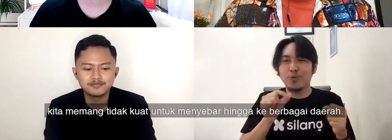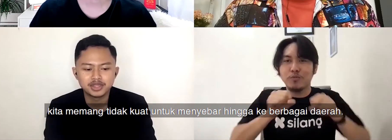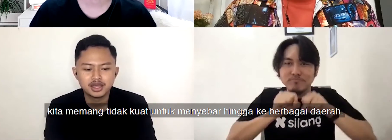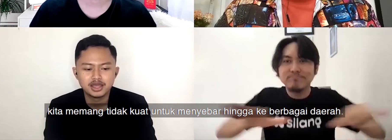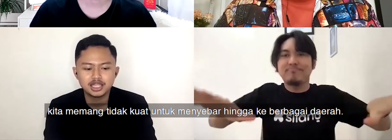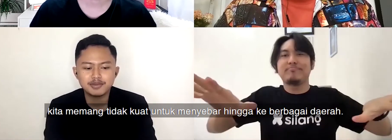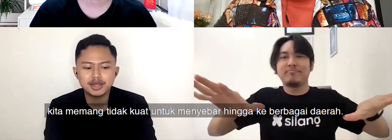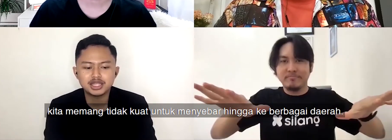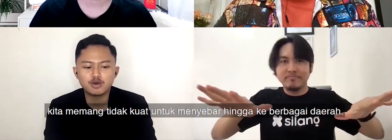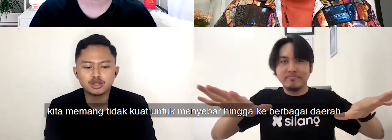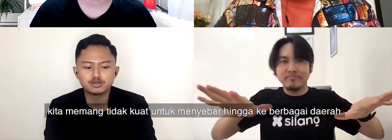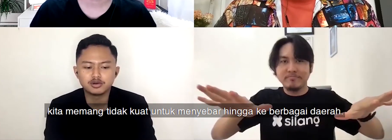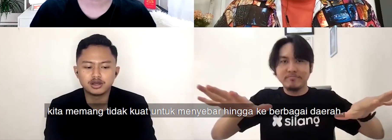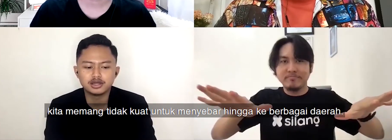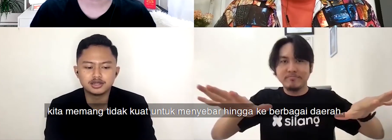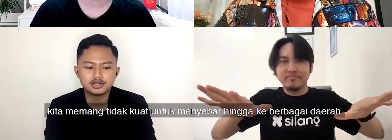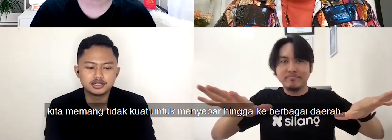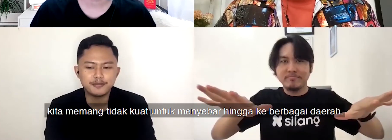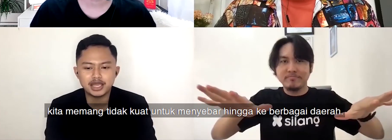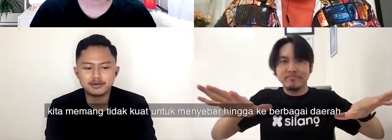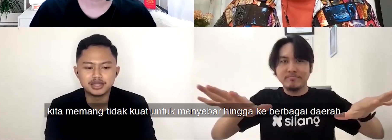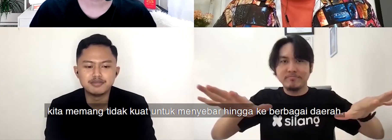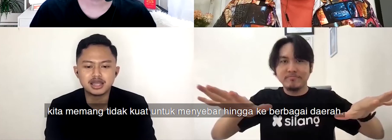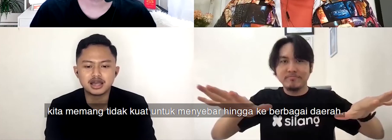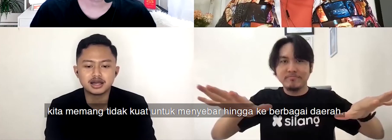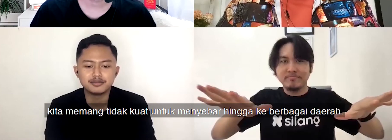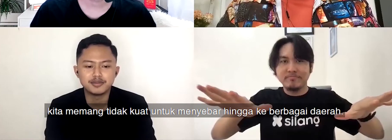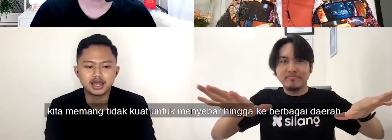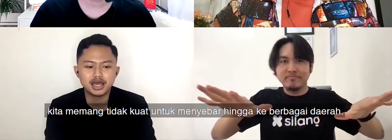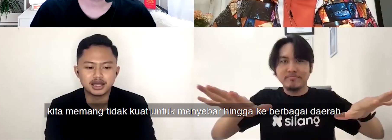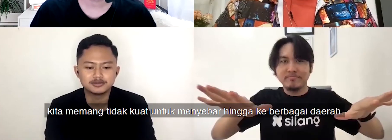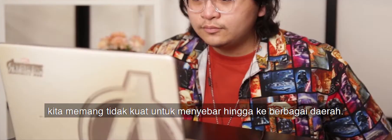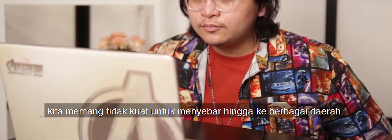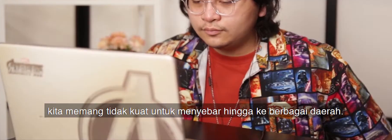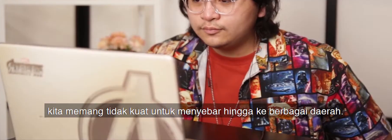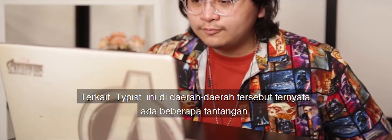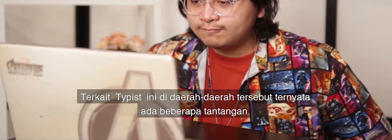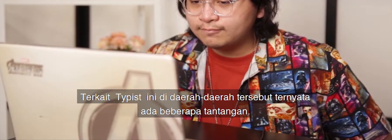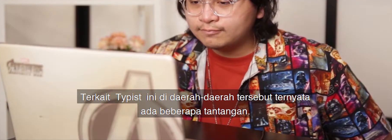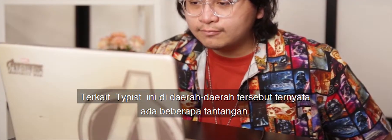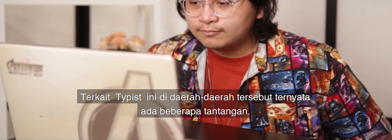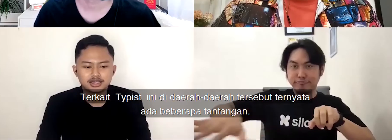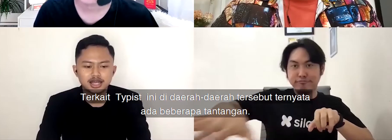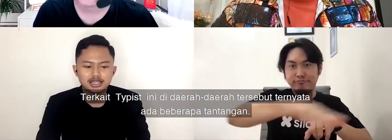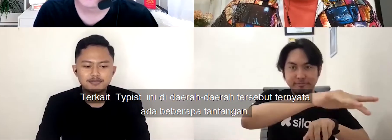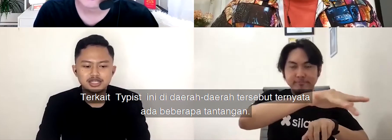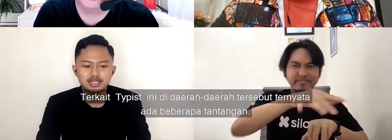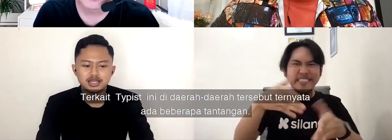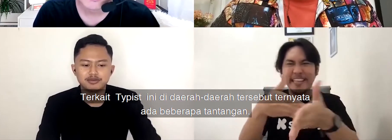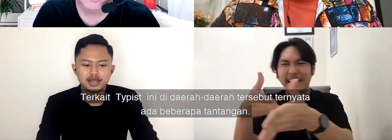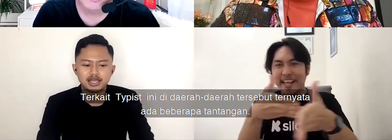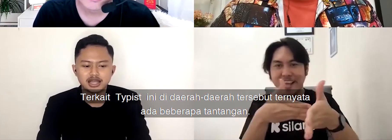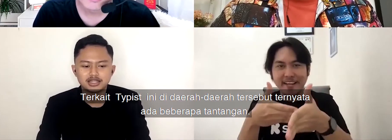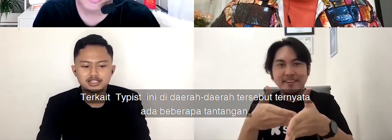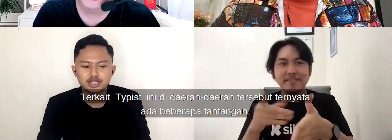bergerak ini kita memang tidak kuat untuk apa ya menyebar hingga ke berbagai daerah Oke terkait tipe